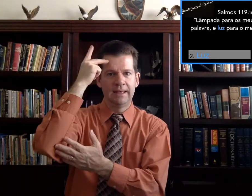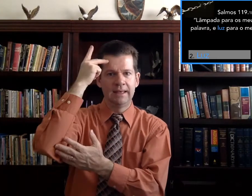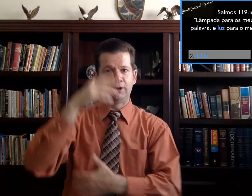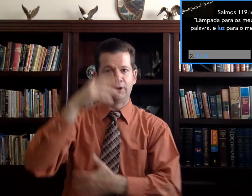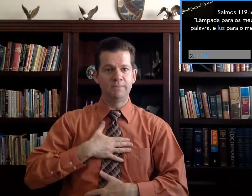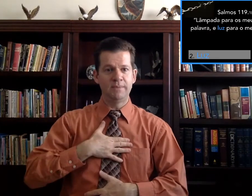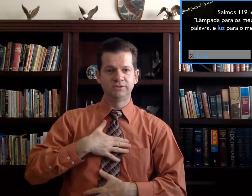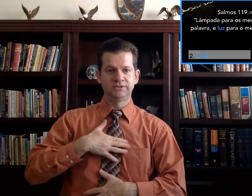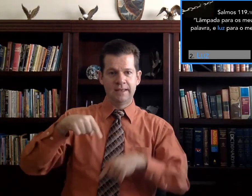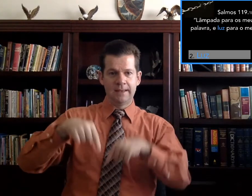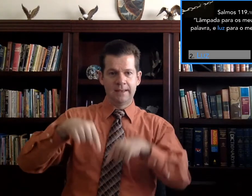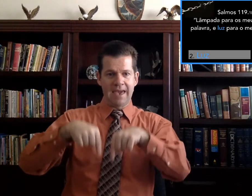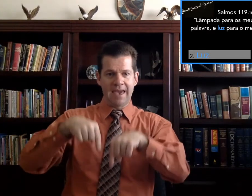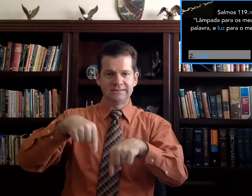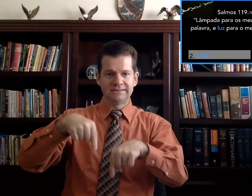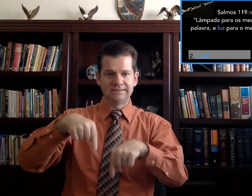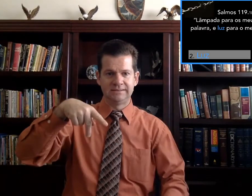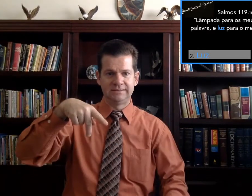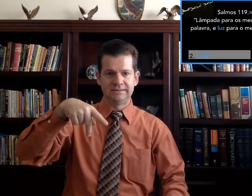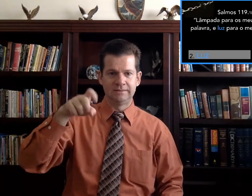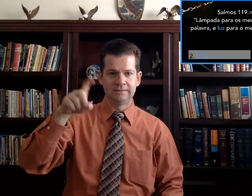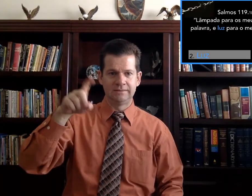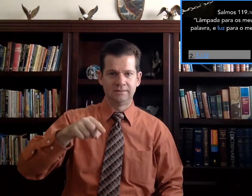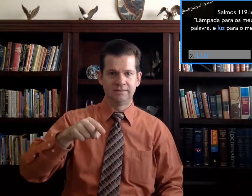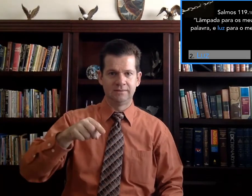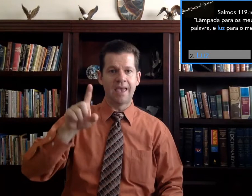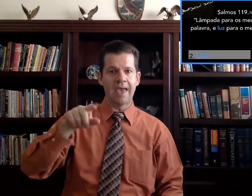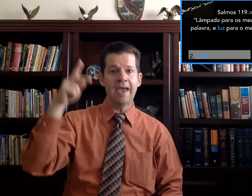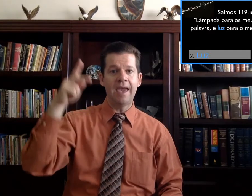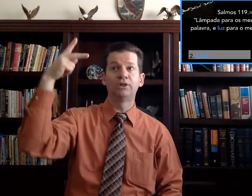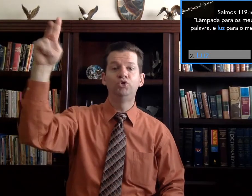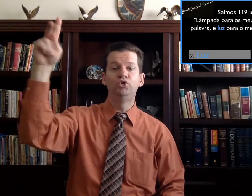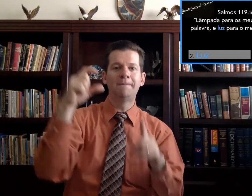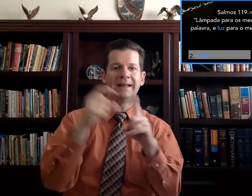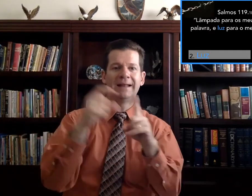para os meus pés é a tua palavra.